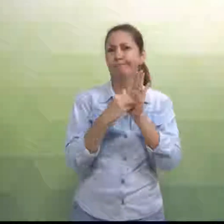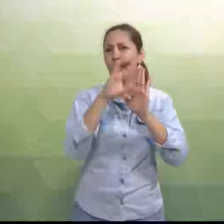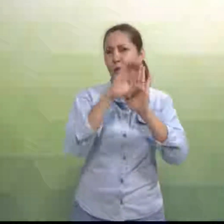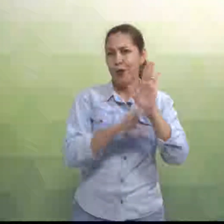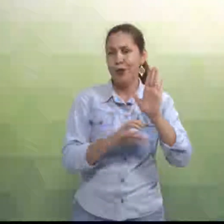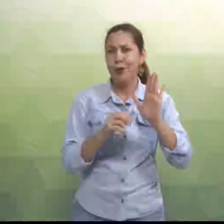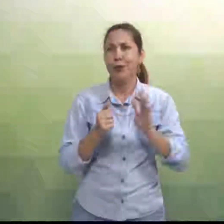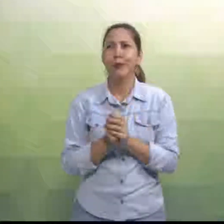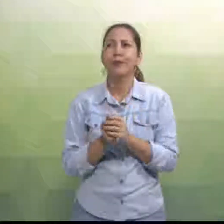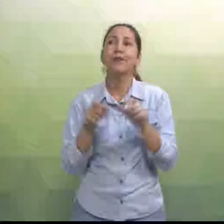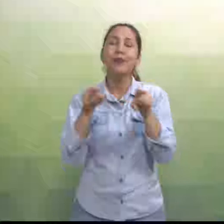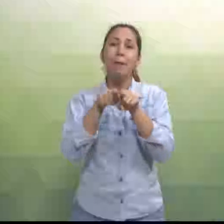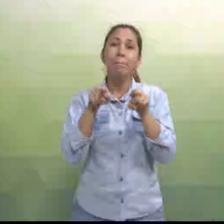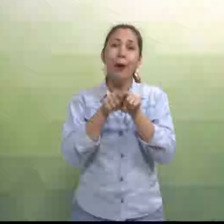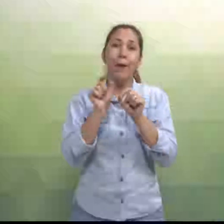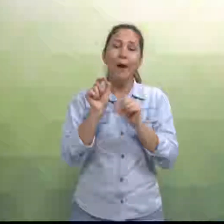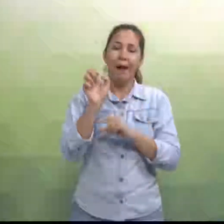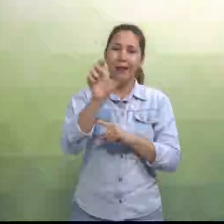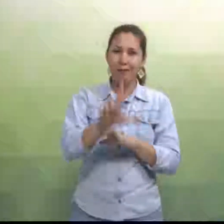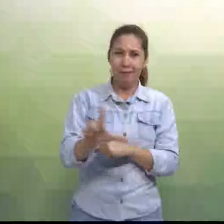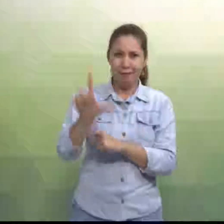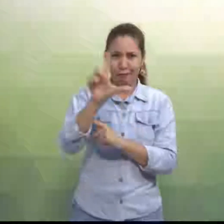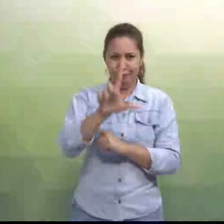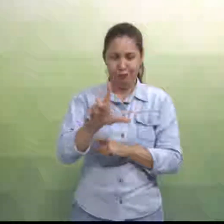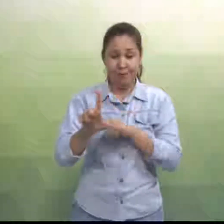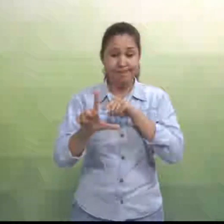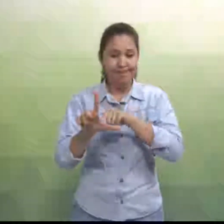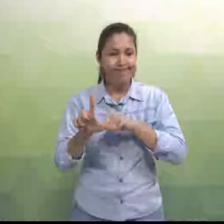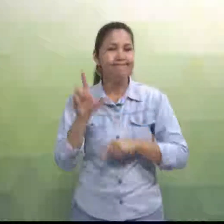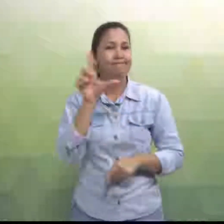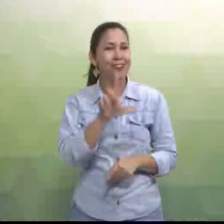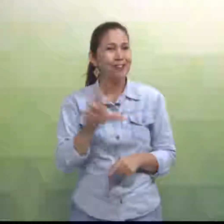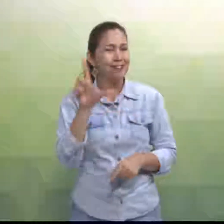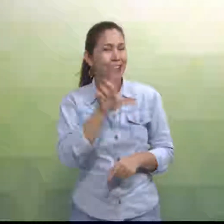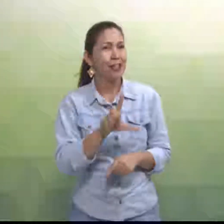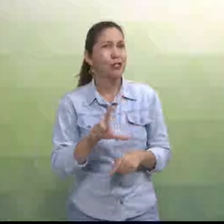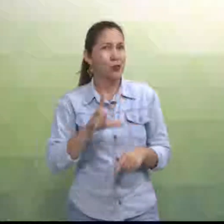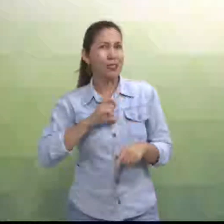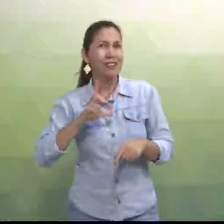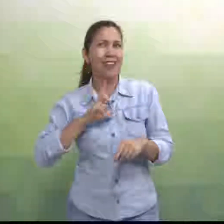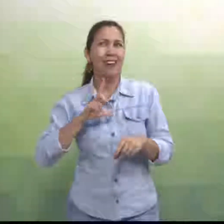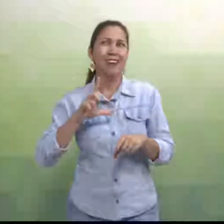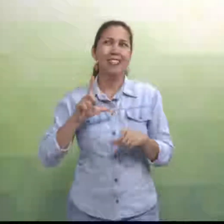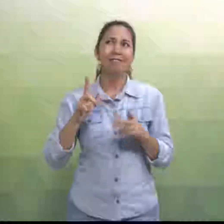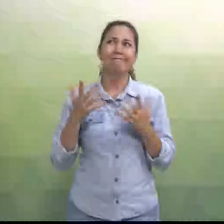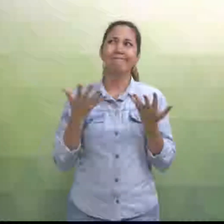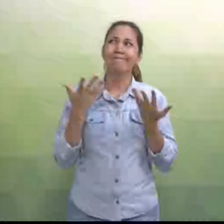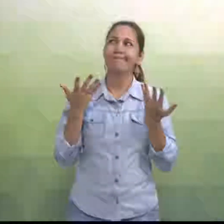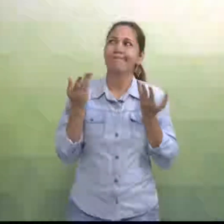ao currículo esse item também. A literatura surda. Nós temos a